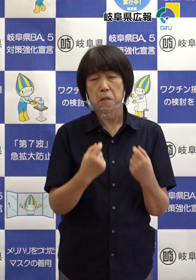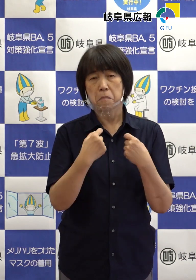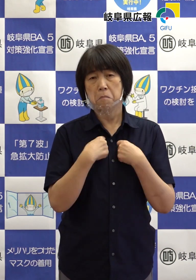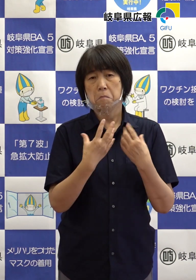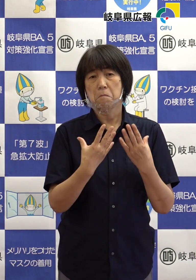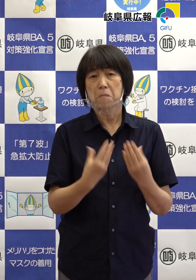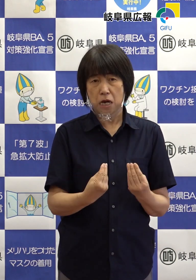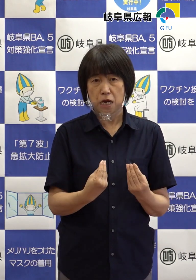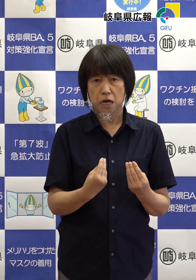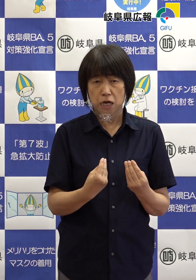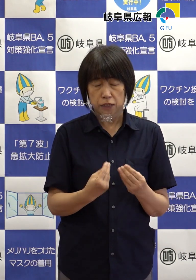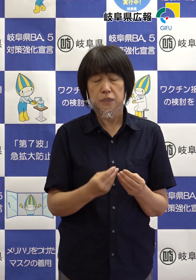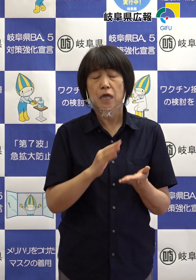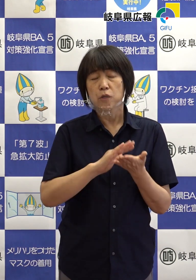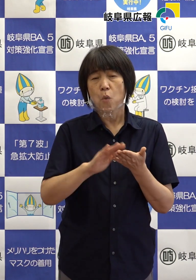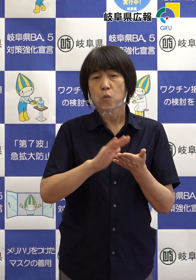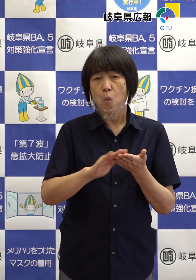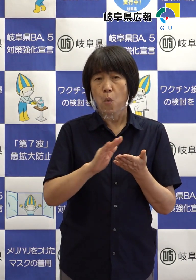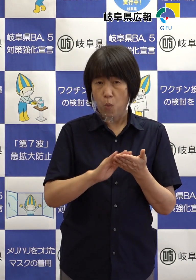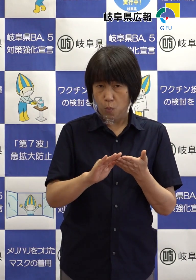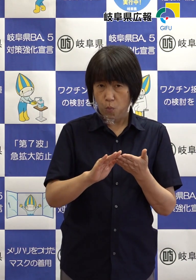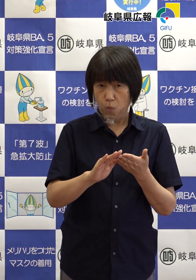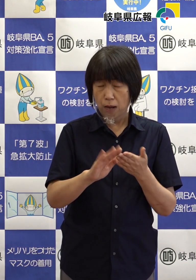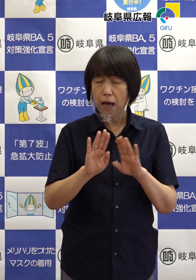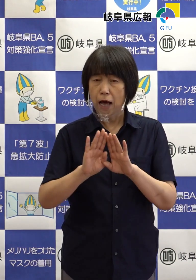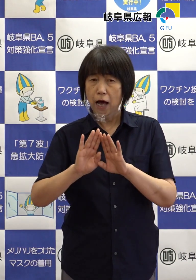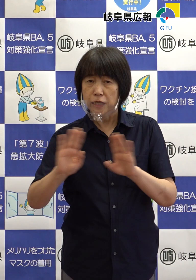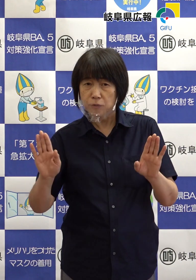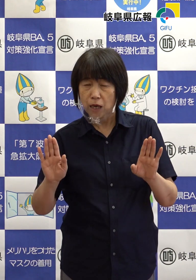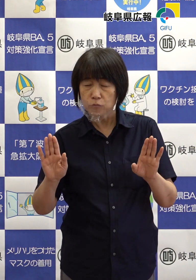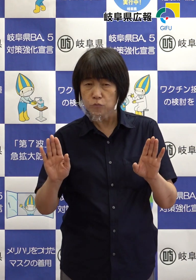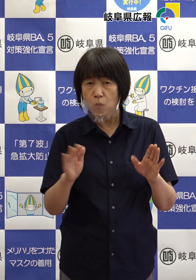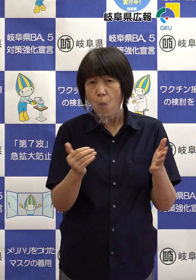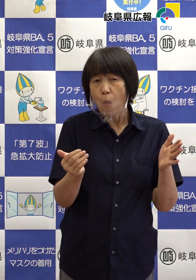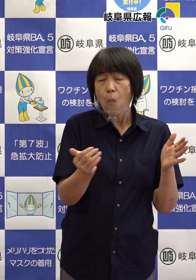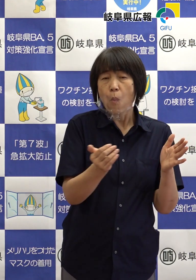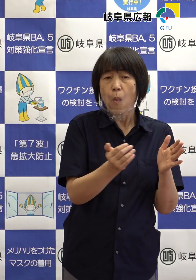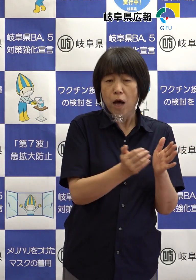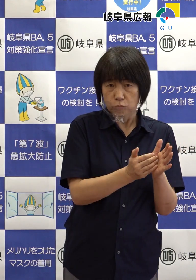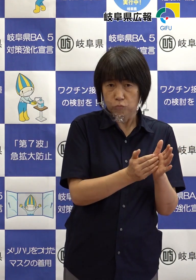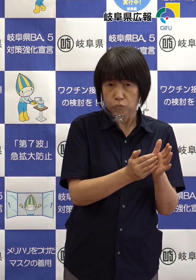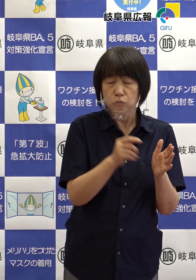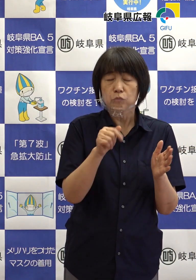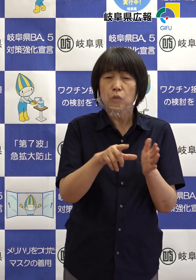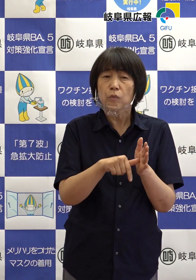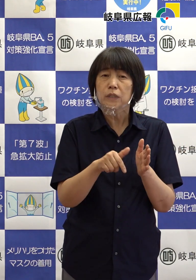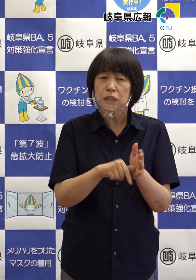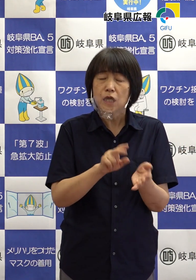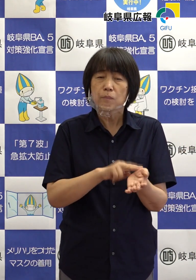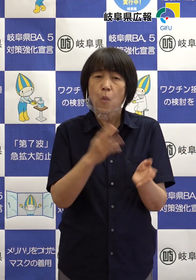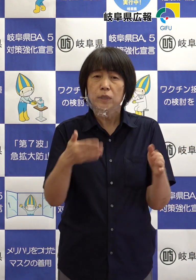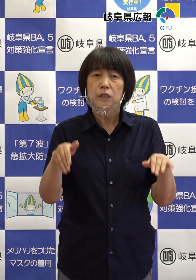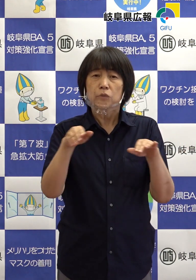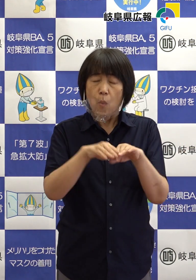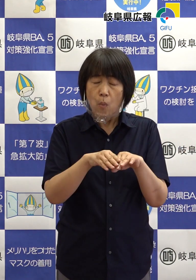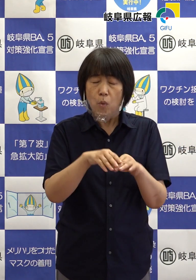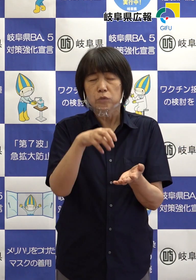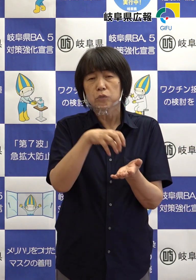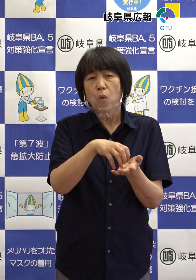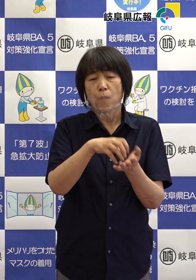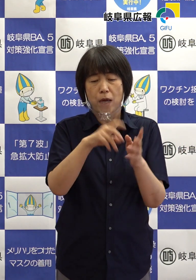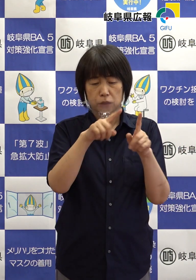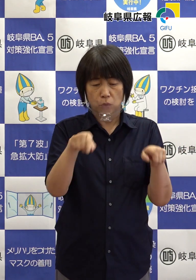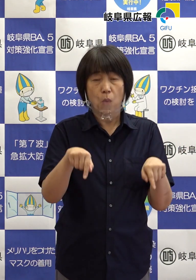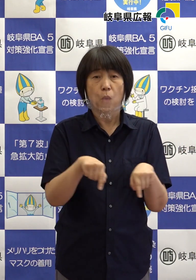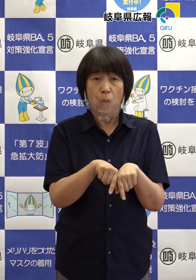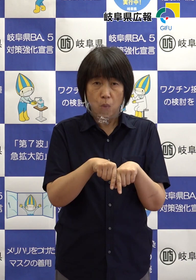療養はとという時にですねまああの勝手にあったわけではないということで流機関の証明書をもらってきてくれと言うのですねまああの会社の方